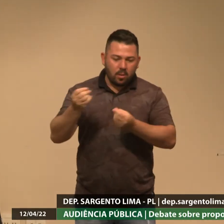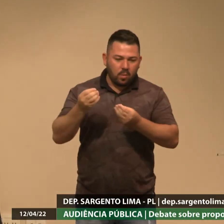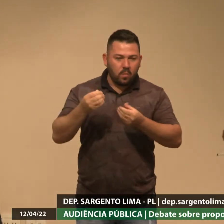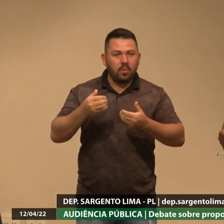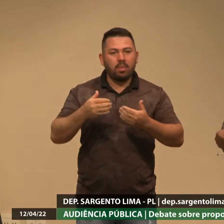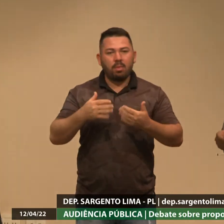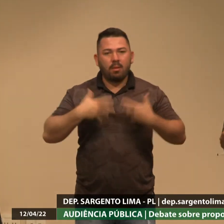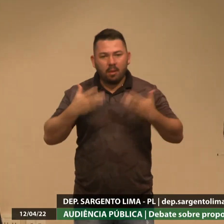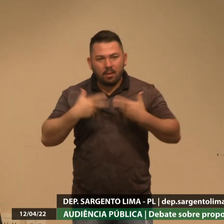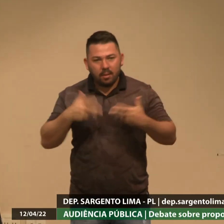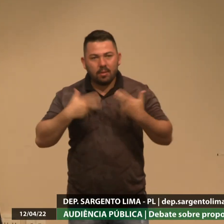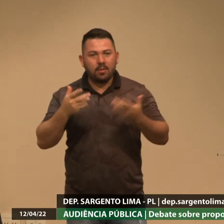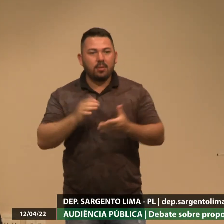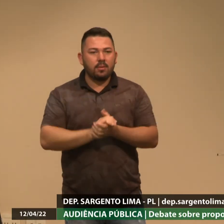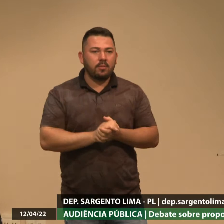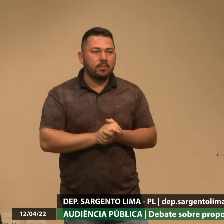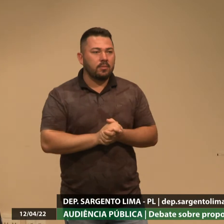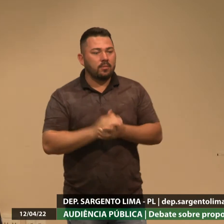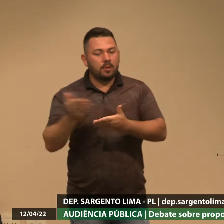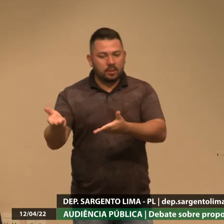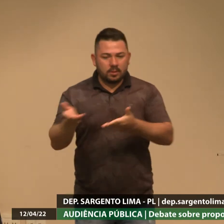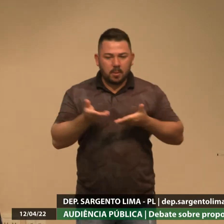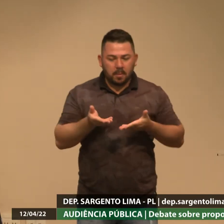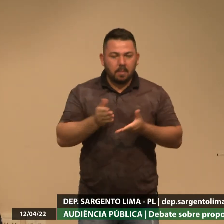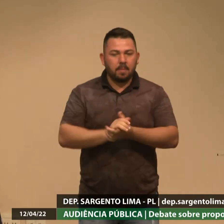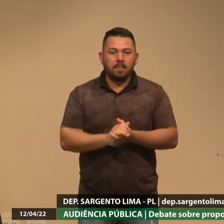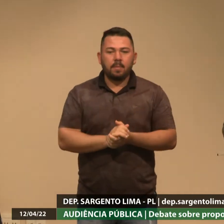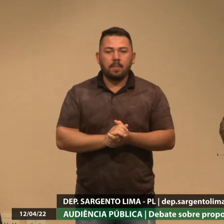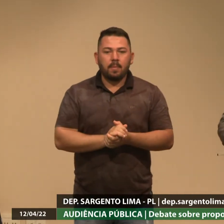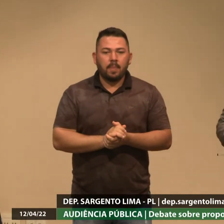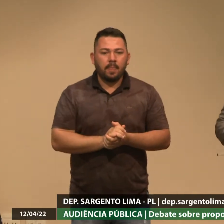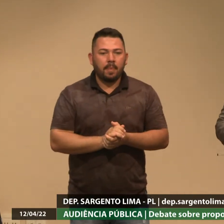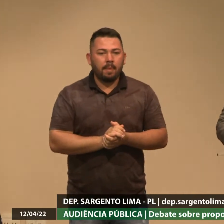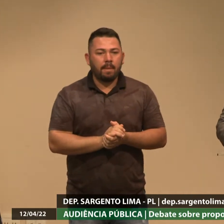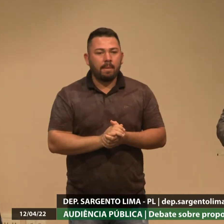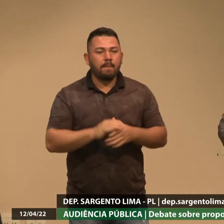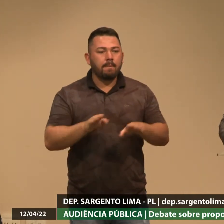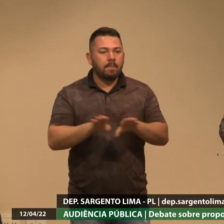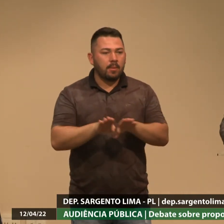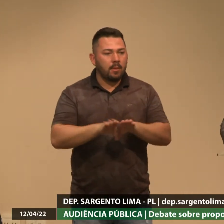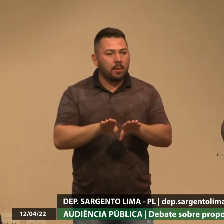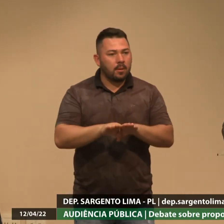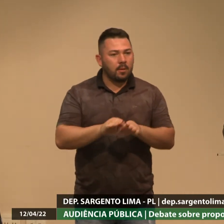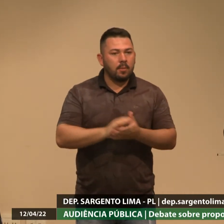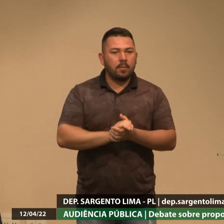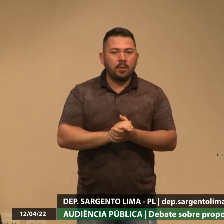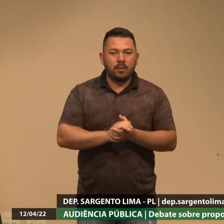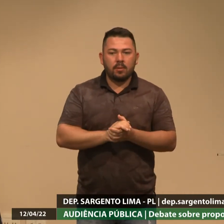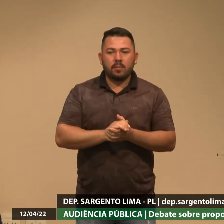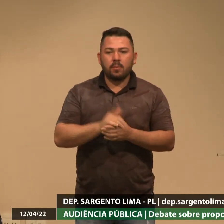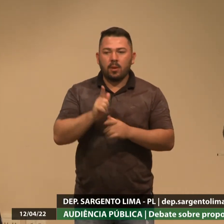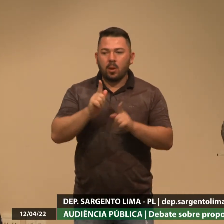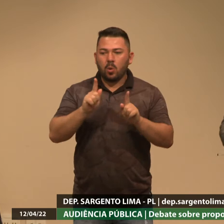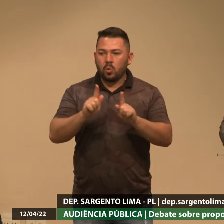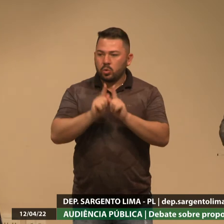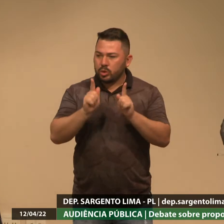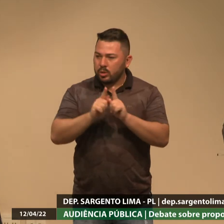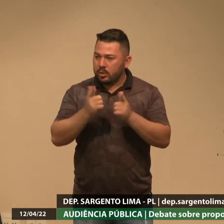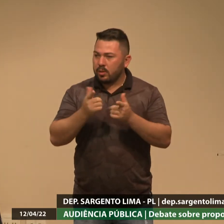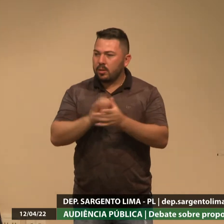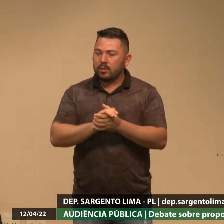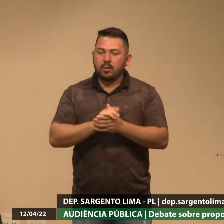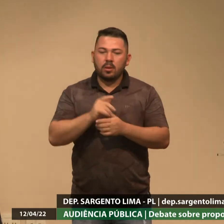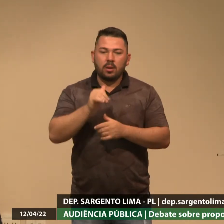também poderá receber ela aqui e não menos importante um gerente de políticas públicas